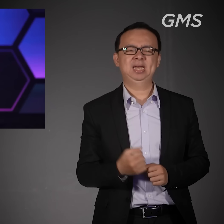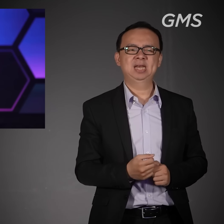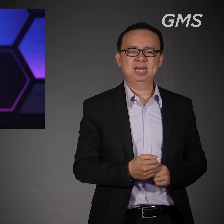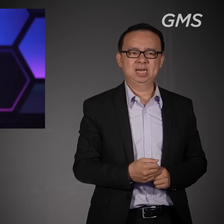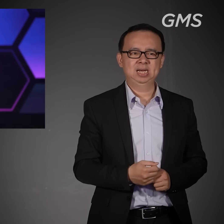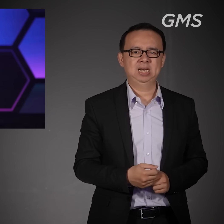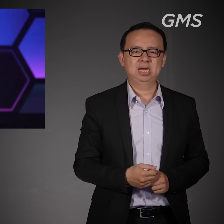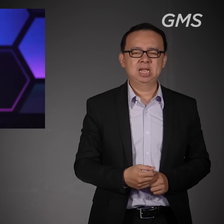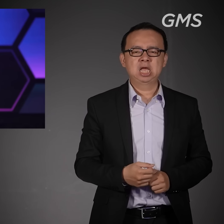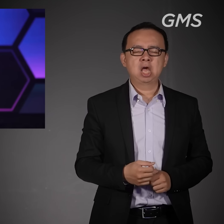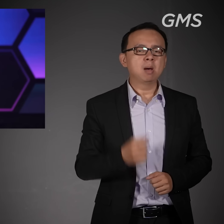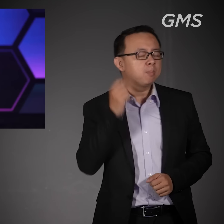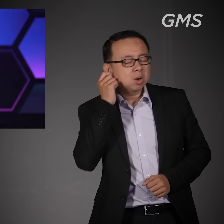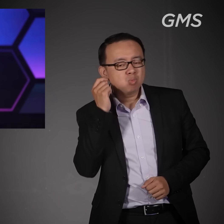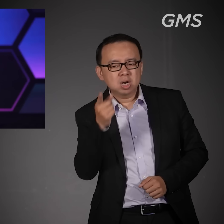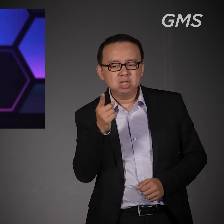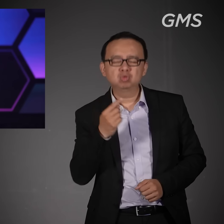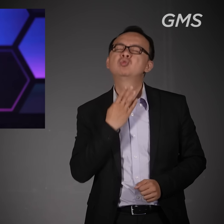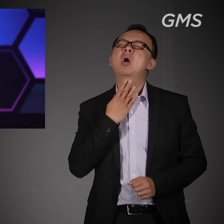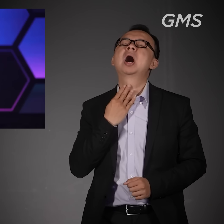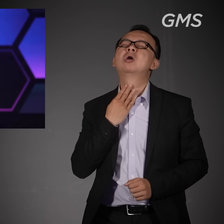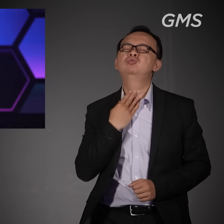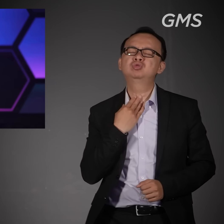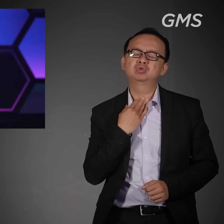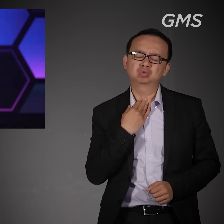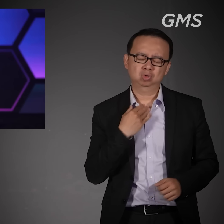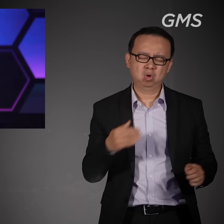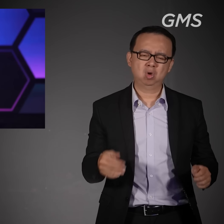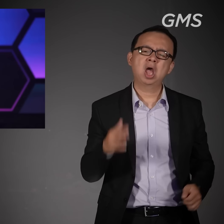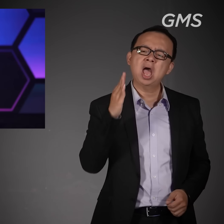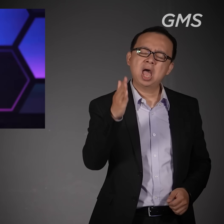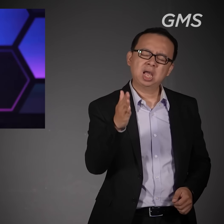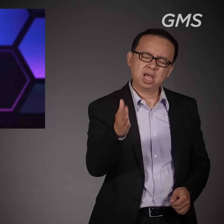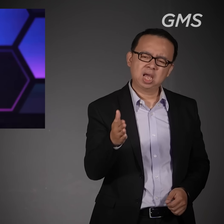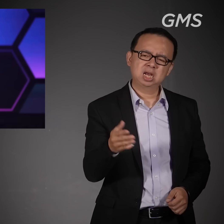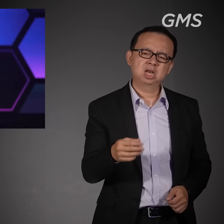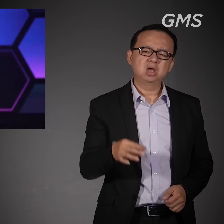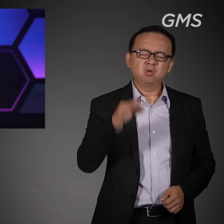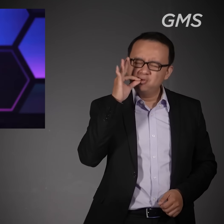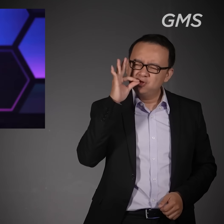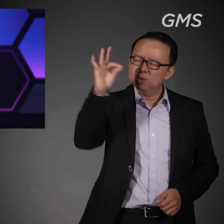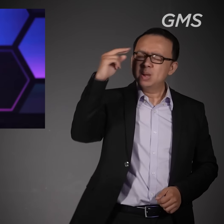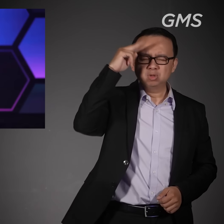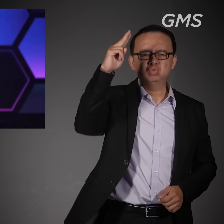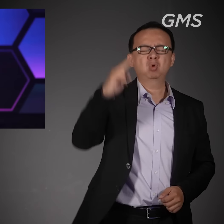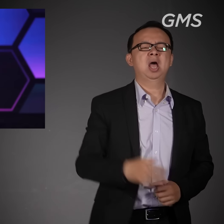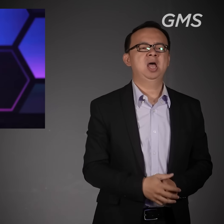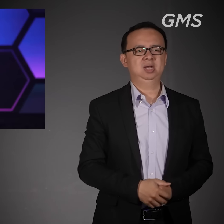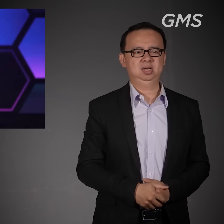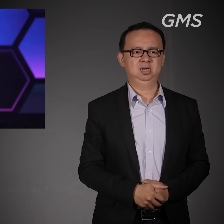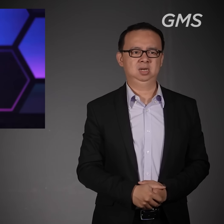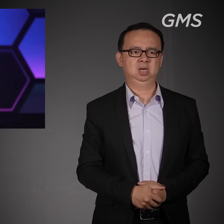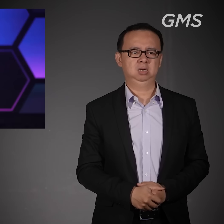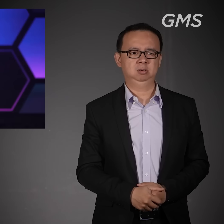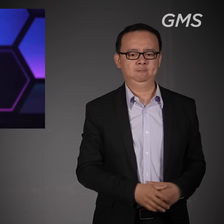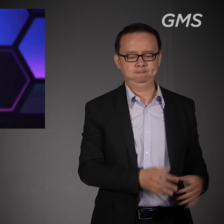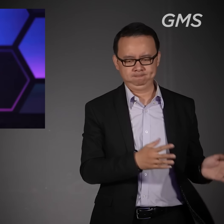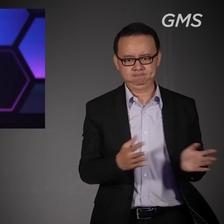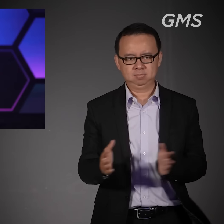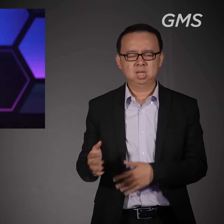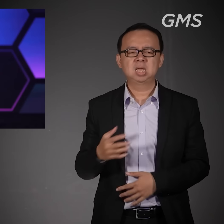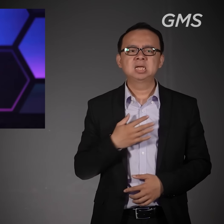dahaga akan firman Allah. Sebagai gembala sidang, ketika saya melihat jiwa-jiwa baru datang